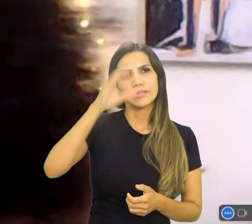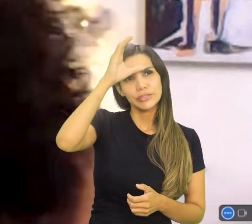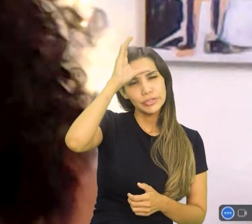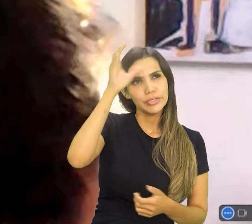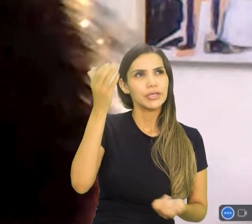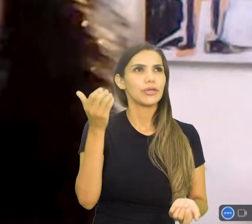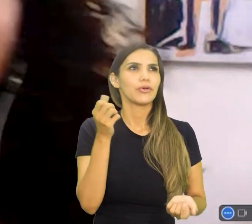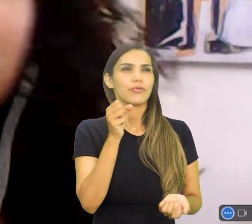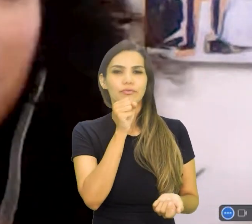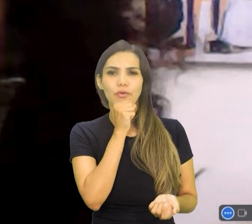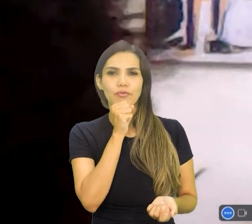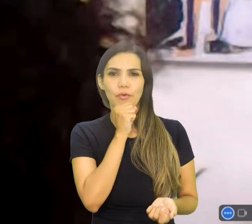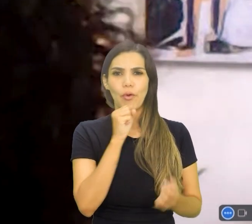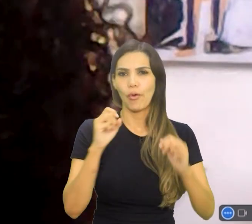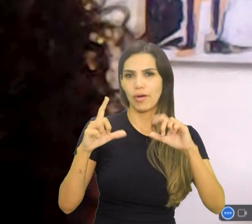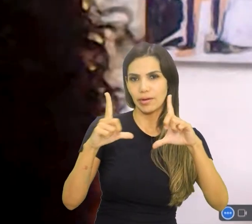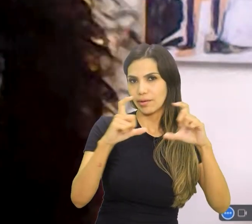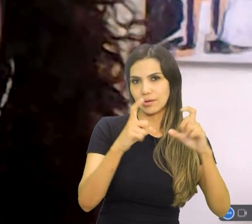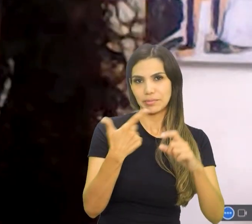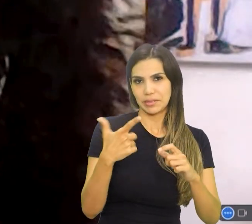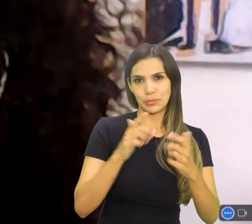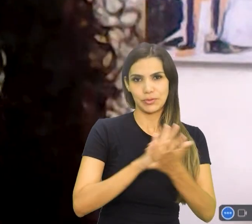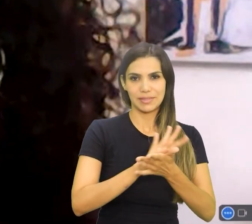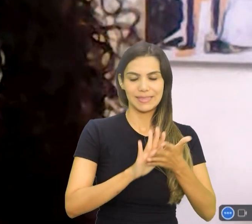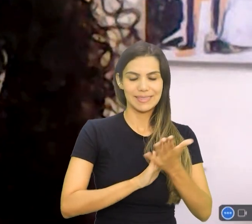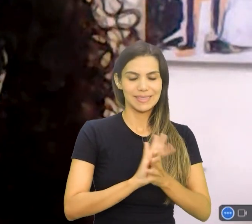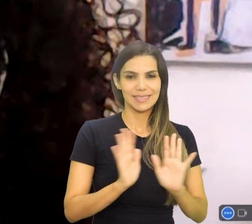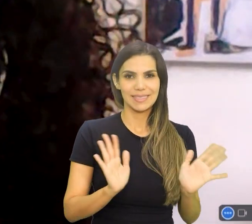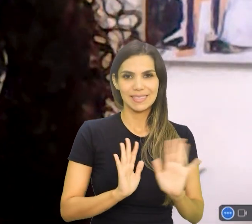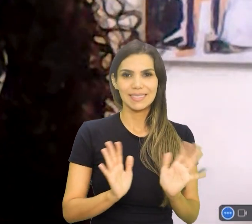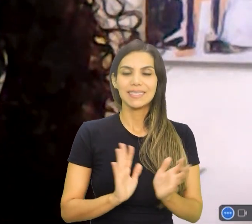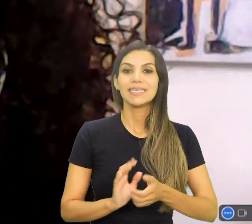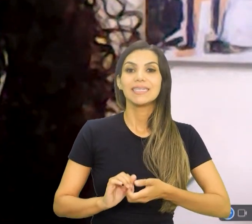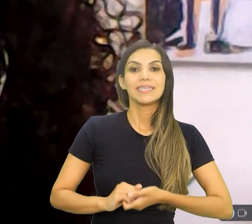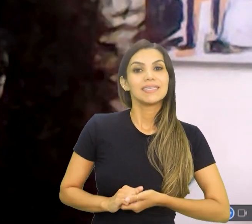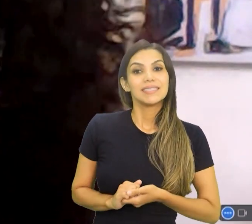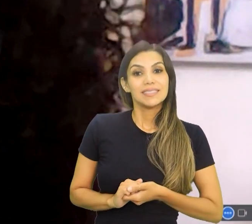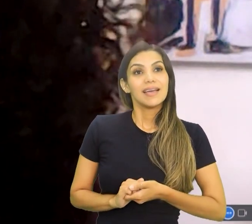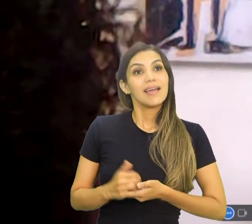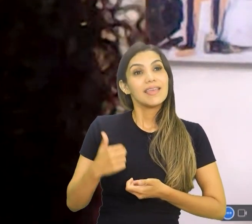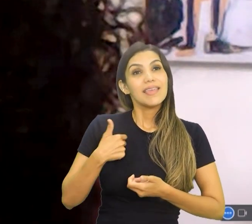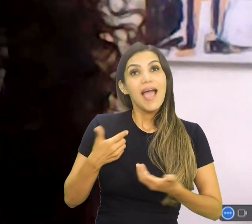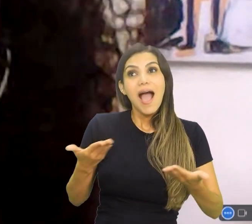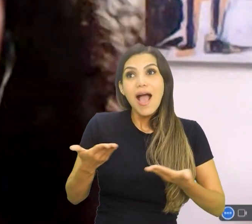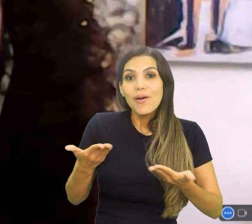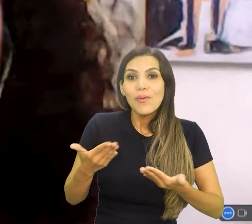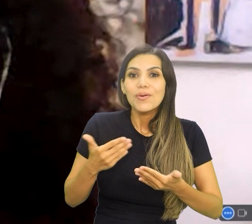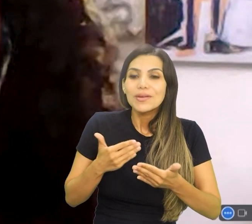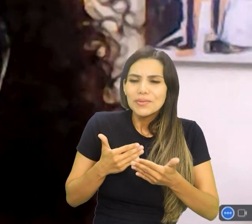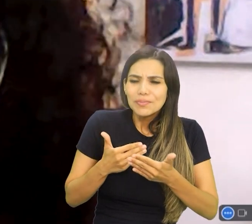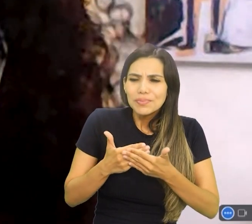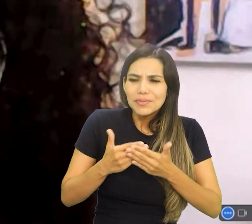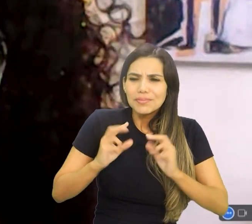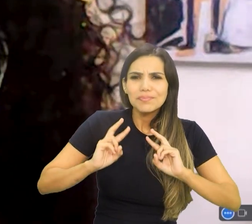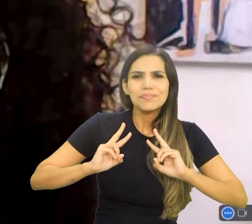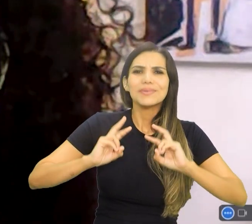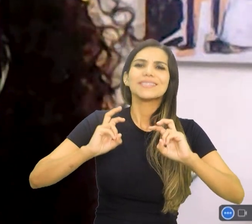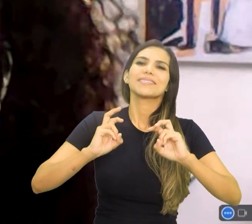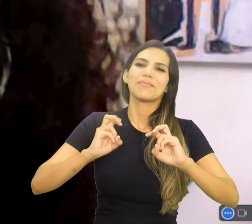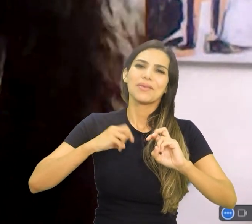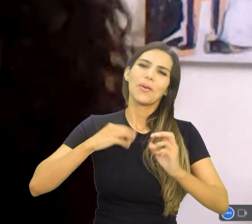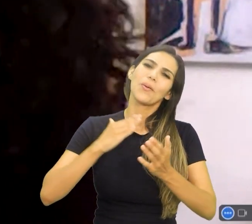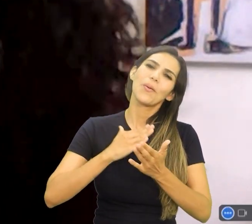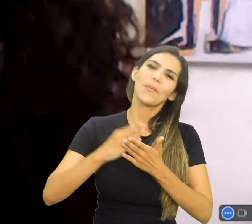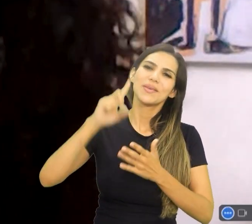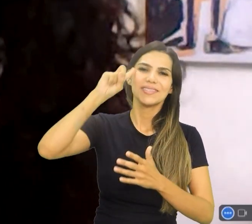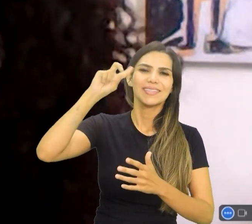uma câmera, minha avó, meu avô, sabe? Foi uma coisa que eu percebi só depois, assim, levei um tempo. Mas